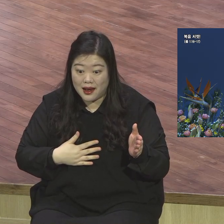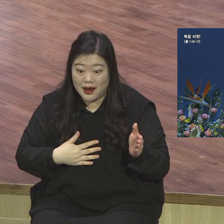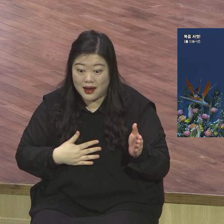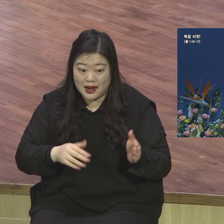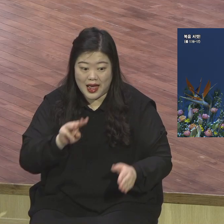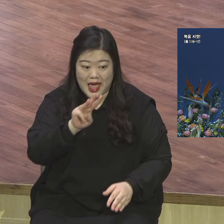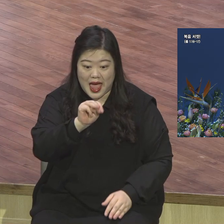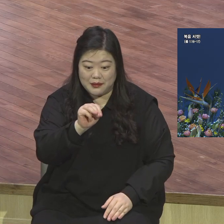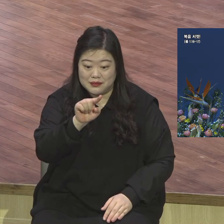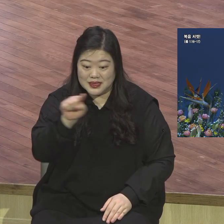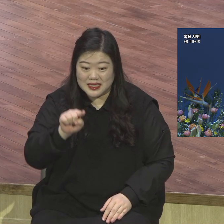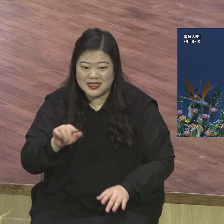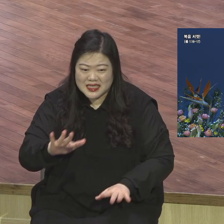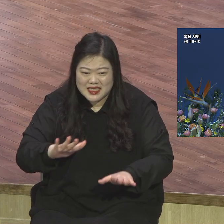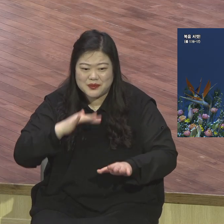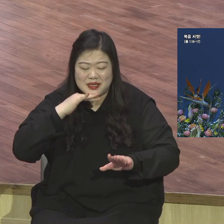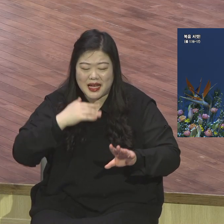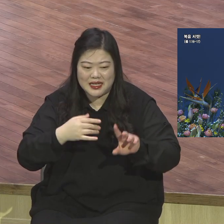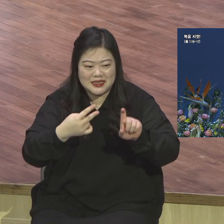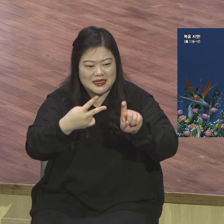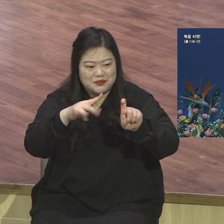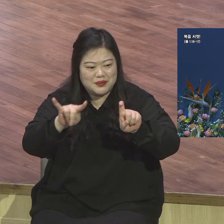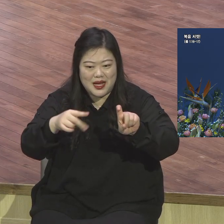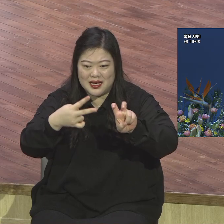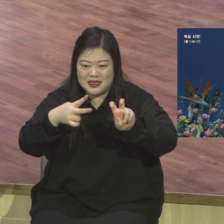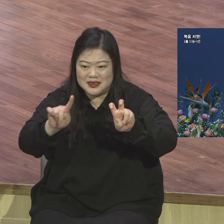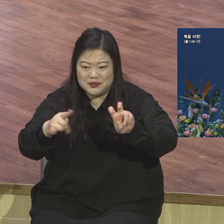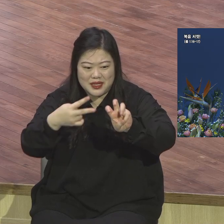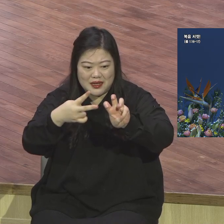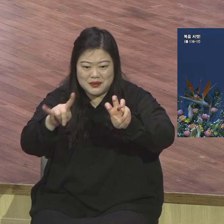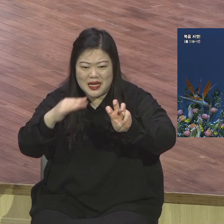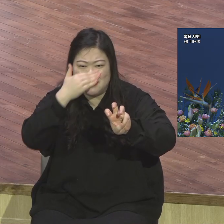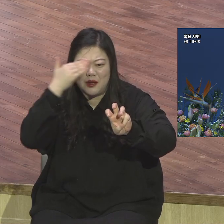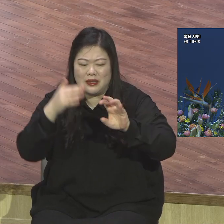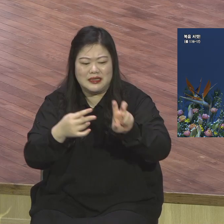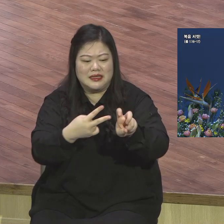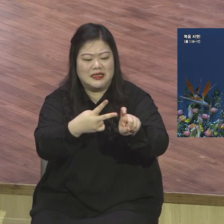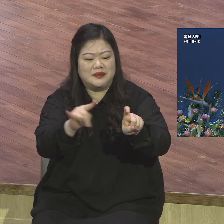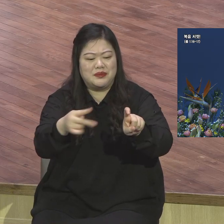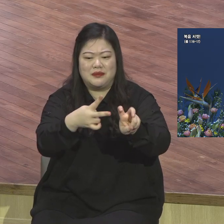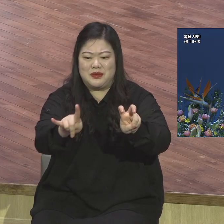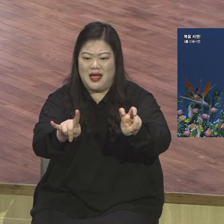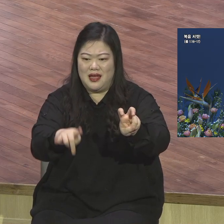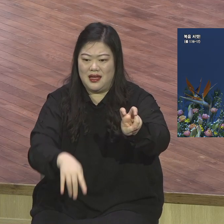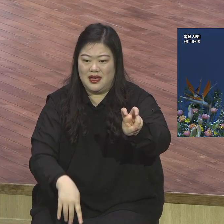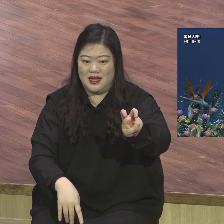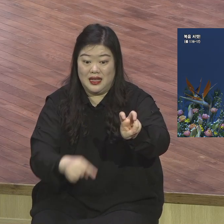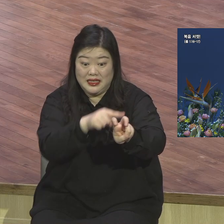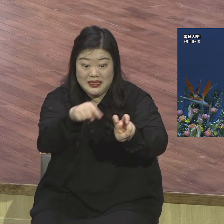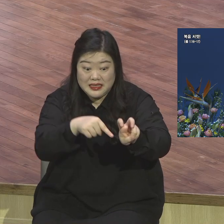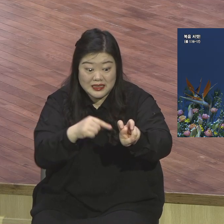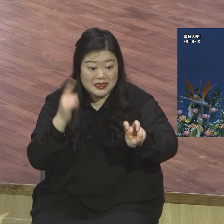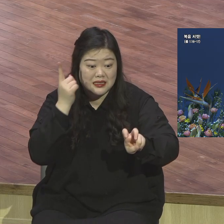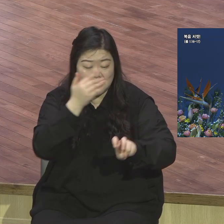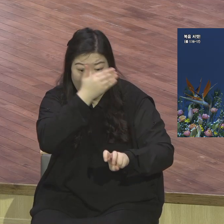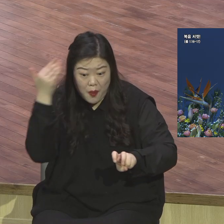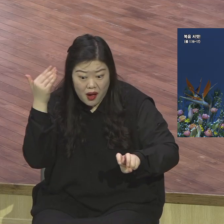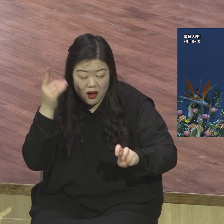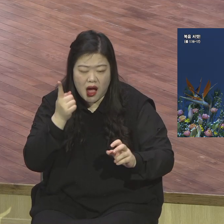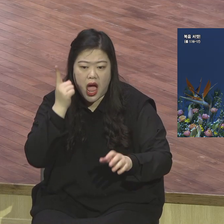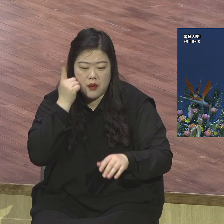아무 생각 없이 그냥 이런 무속 문화에 지금 접하고 있다라는